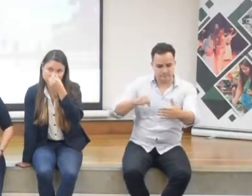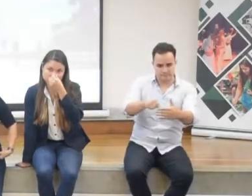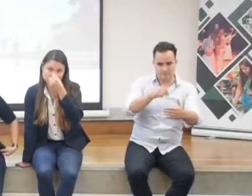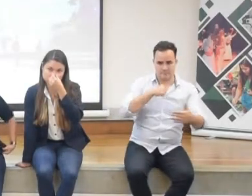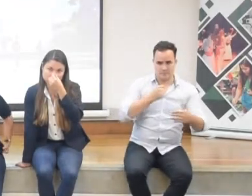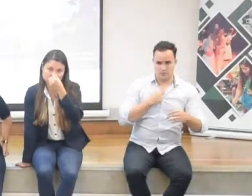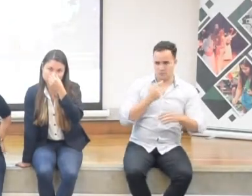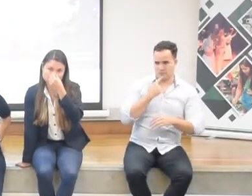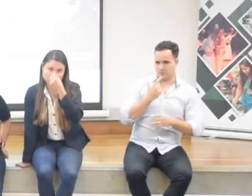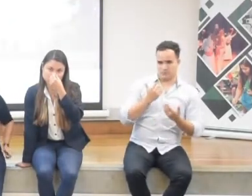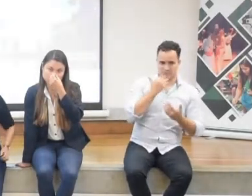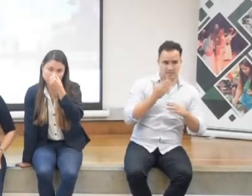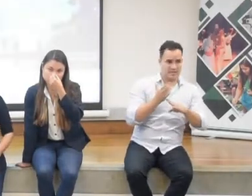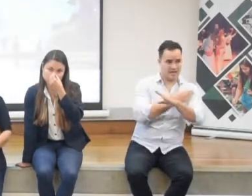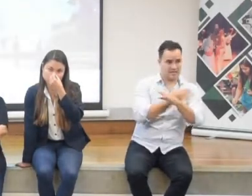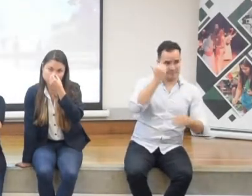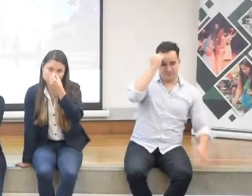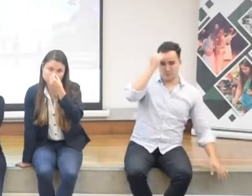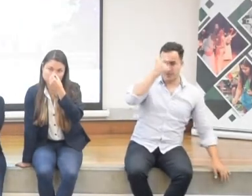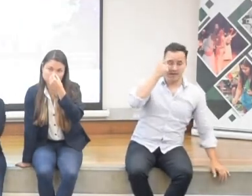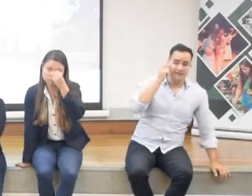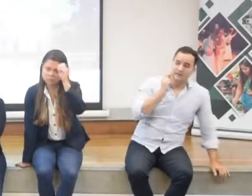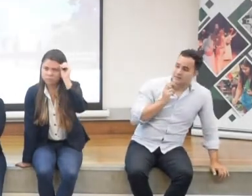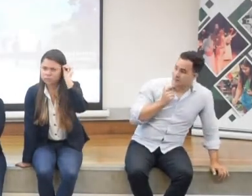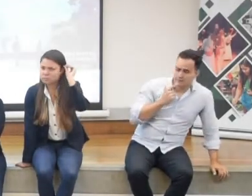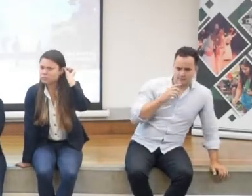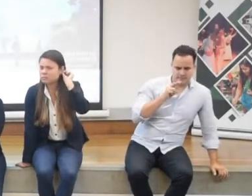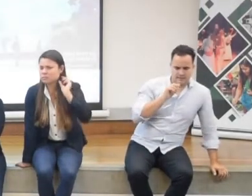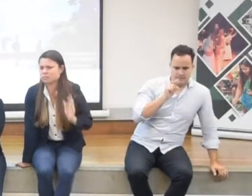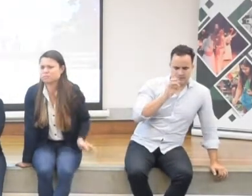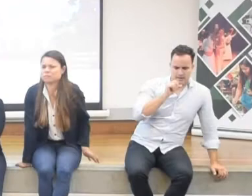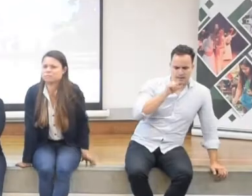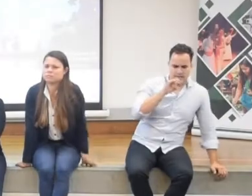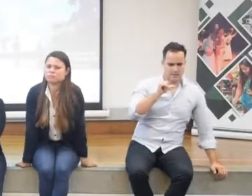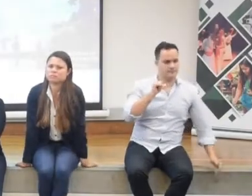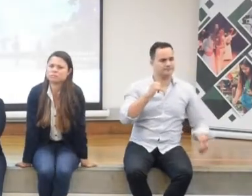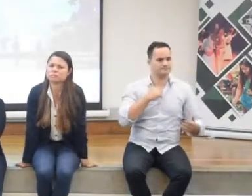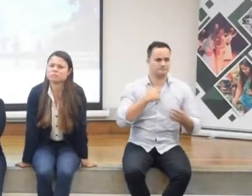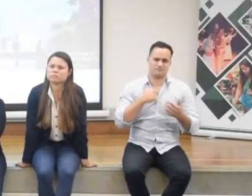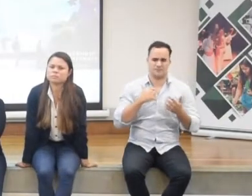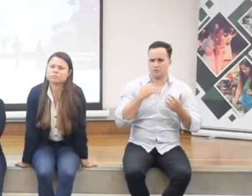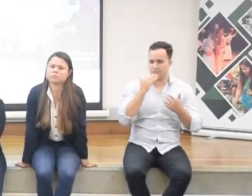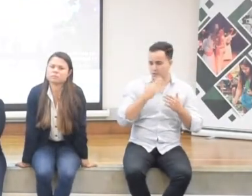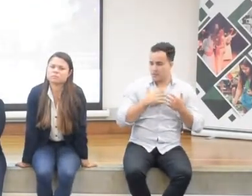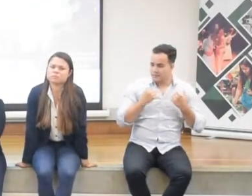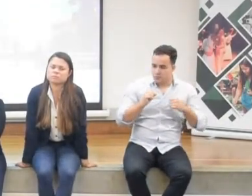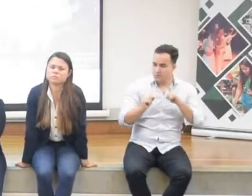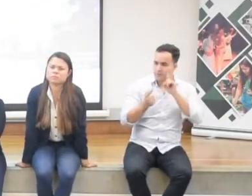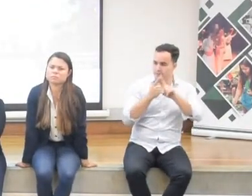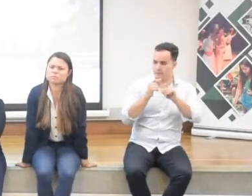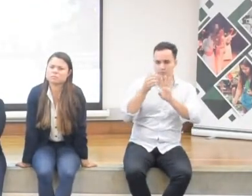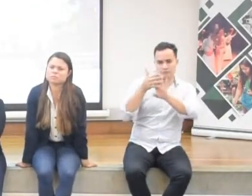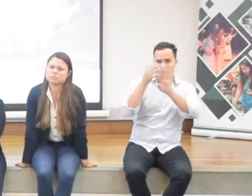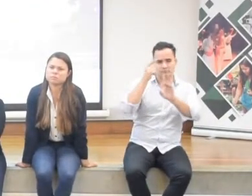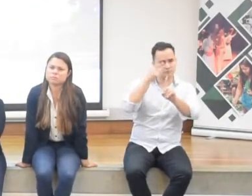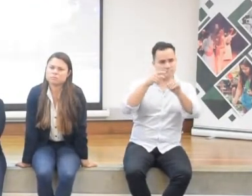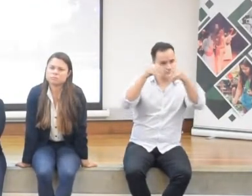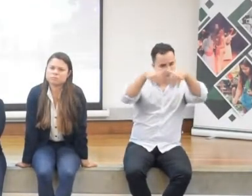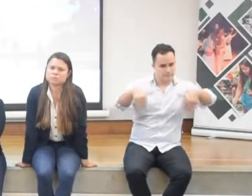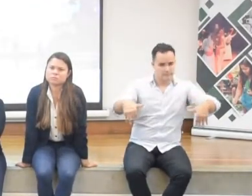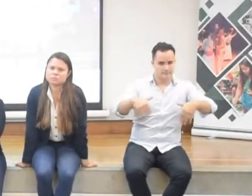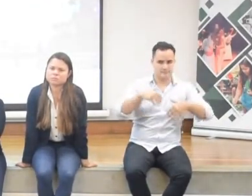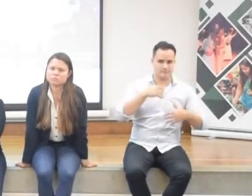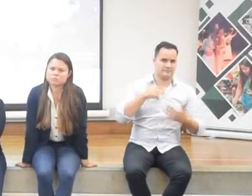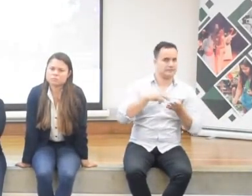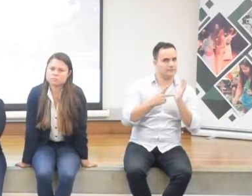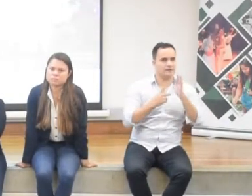proponía ahorita la profe Natalia, porque aquí se está proponiendo, estoy tratando de entender como cuál es el esquema, y es de 1